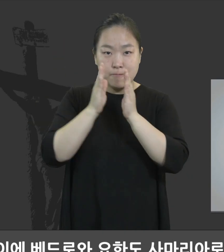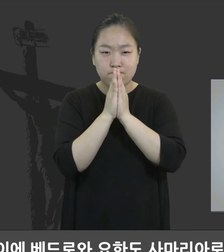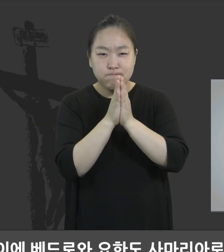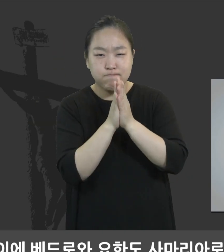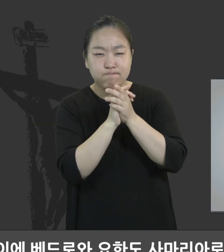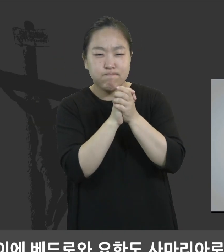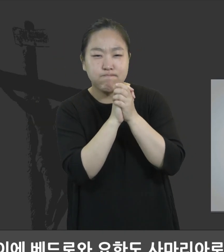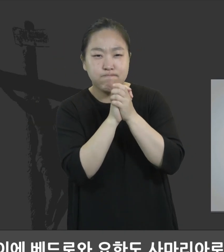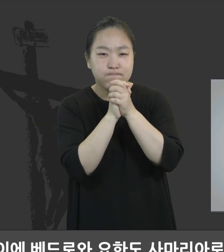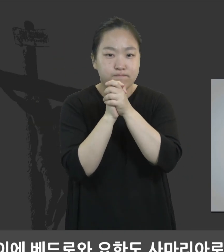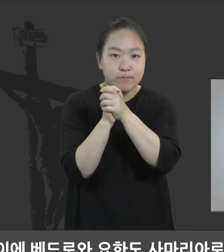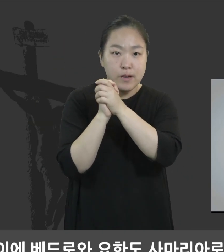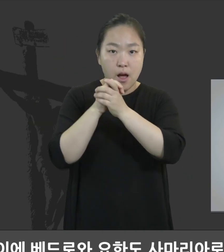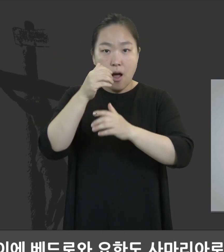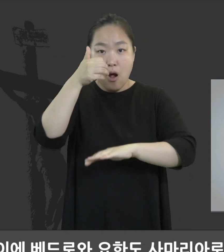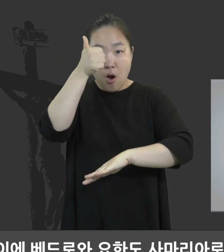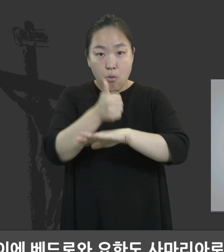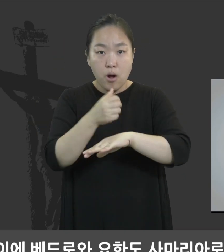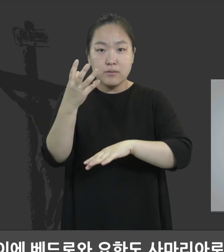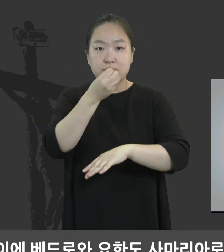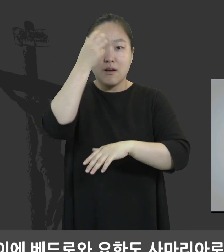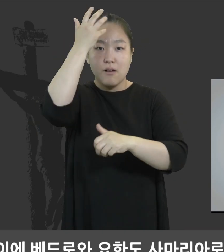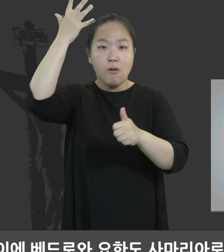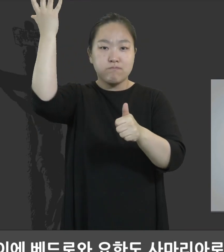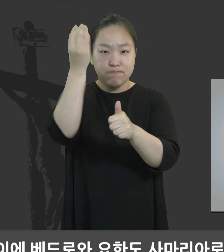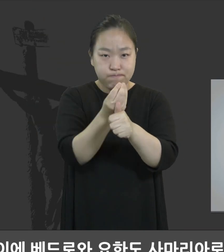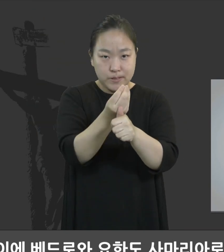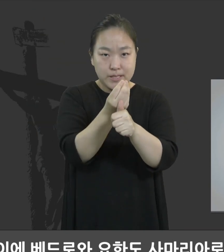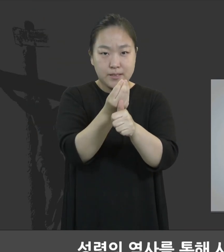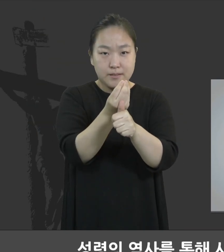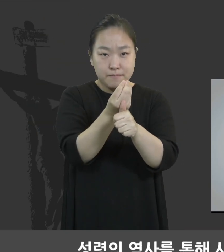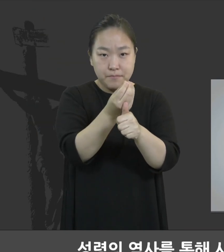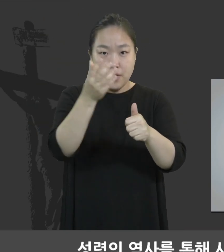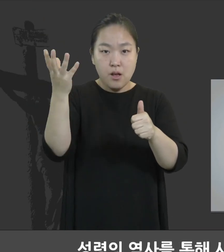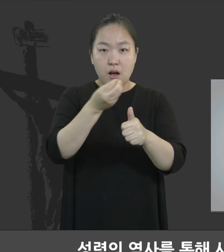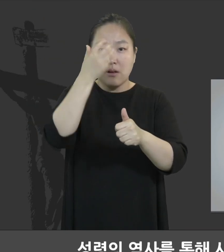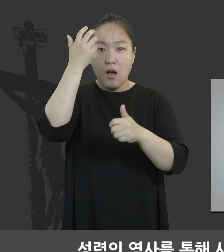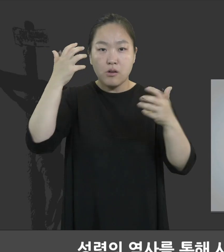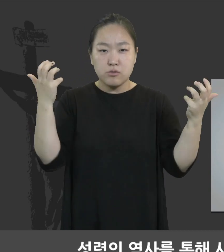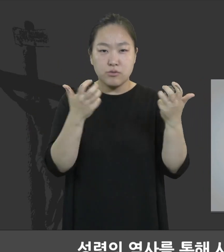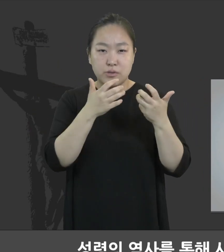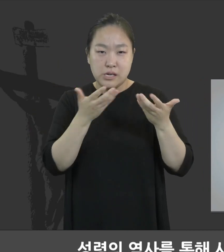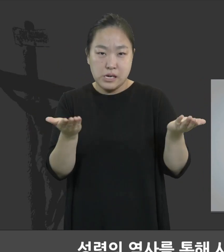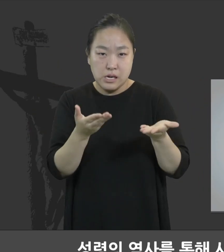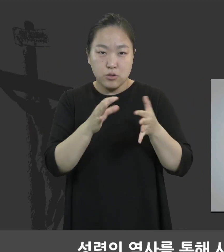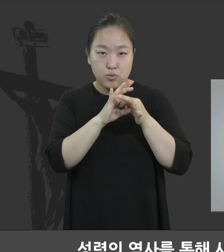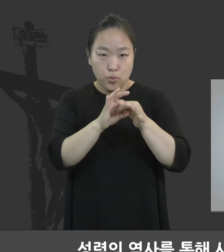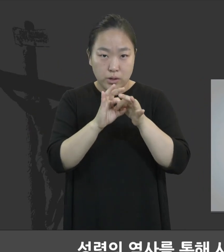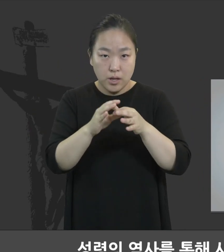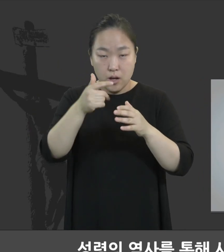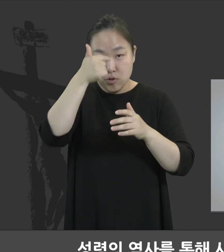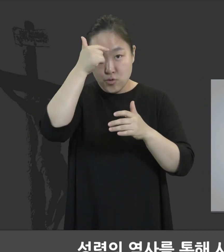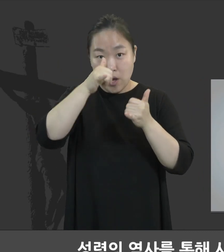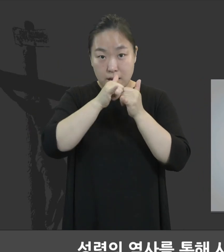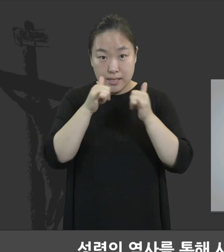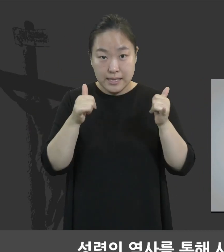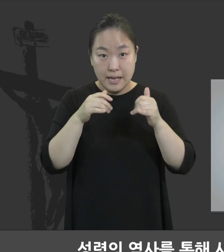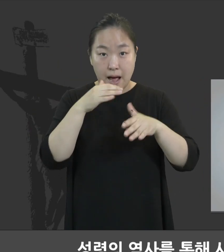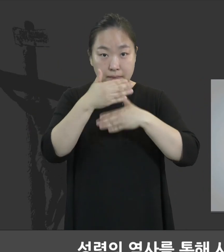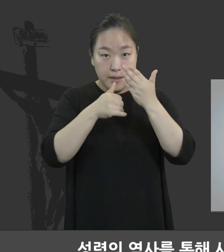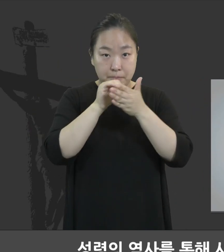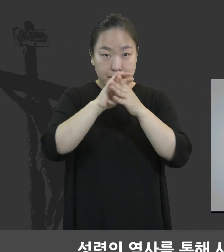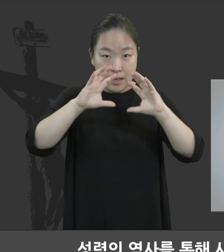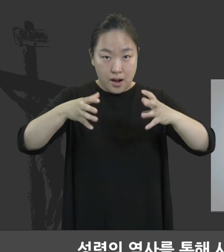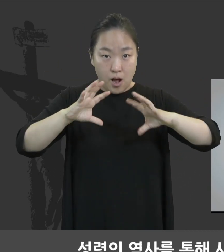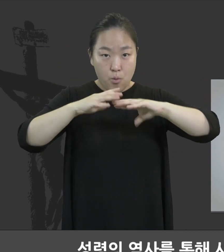기도하자 마침내 그들도 성령을 받게 됩니다. 성령의 역사를 통해 사마리아인들이